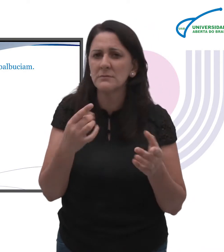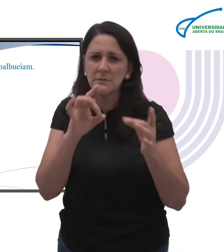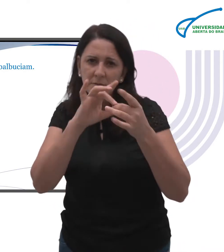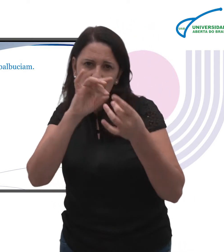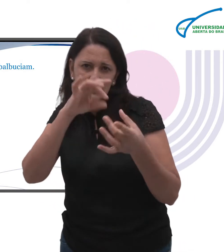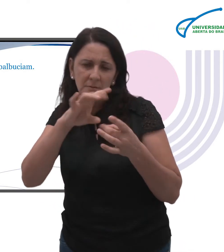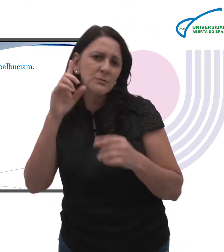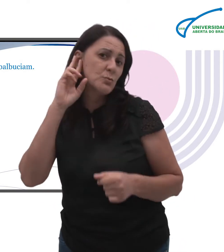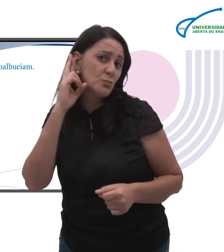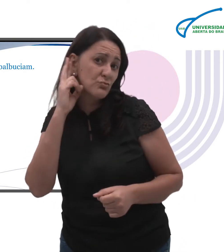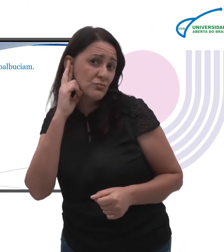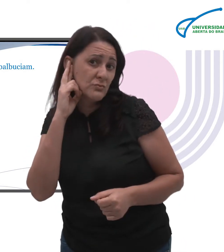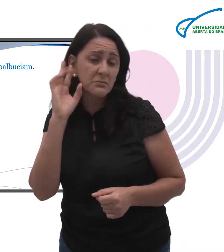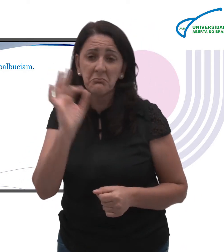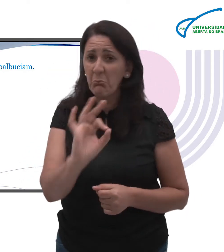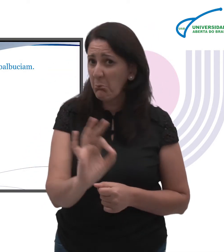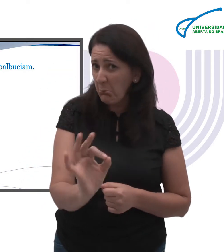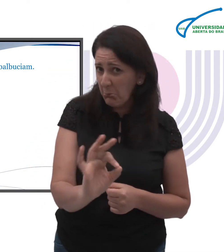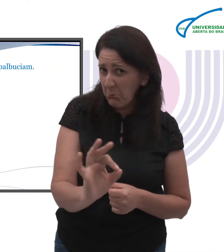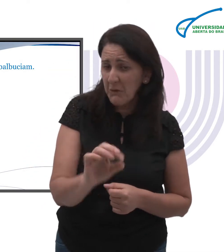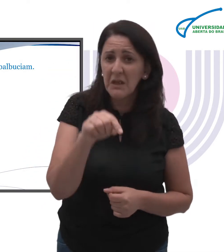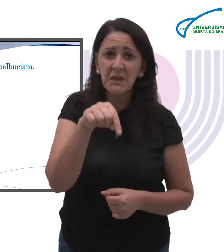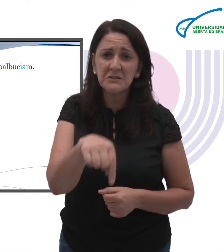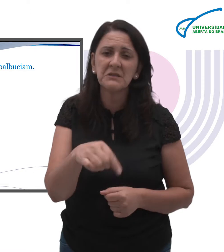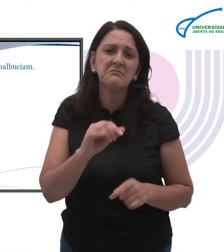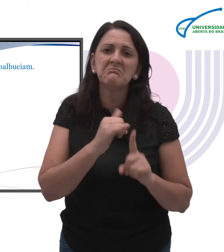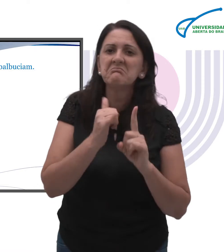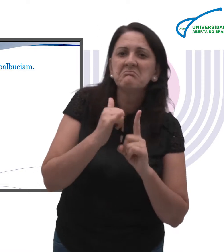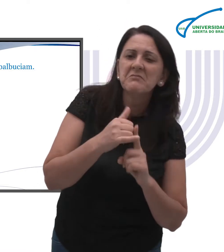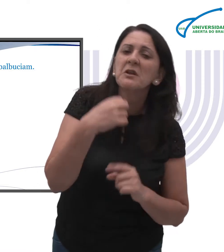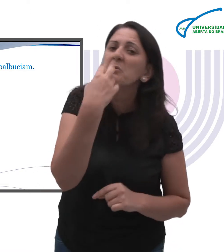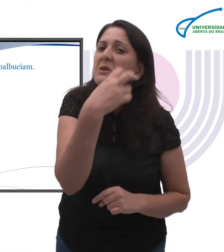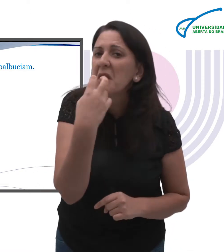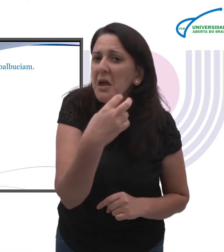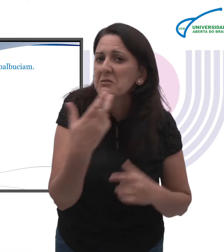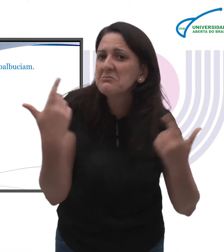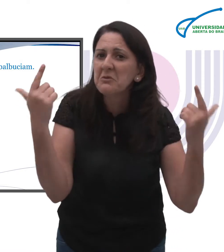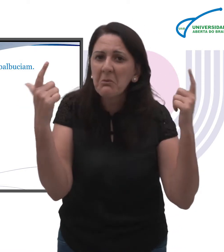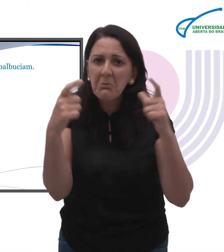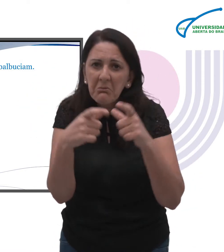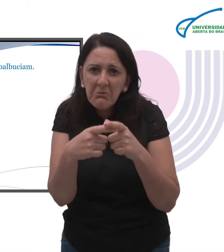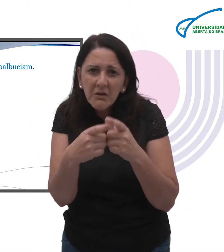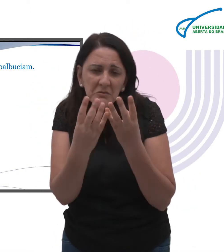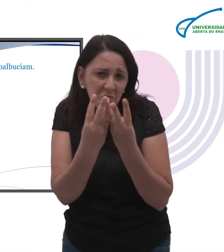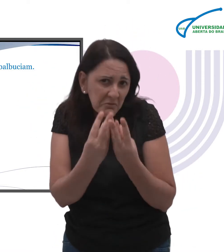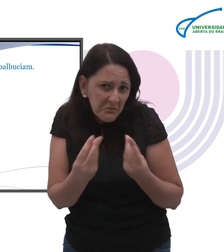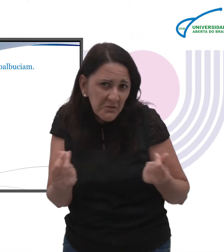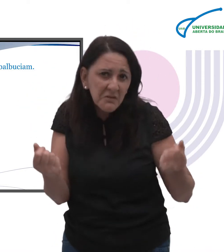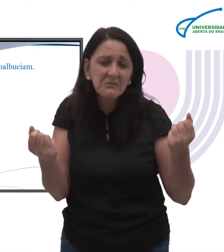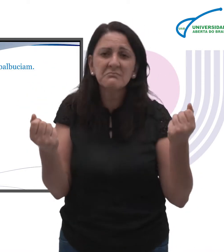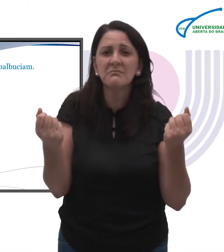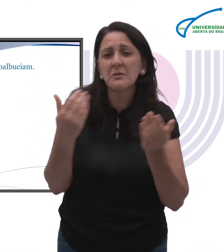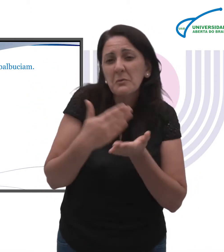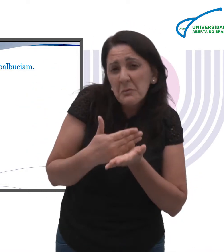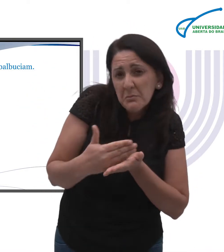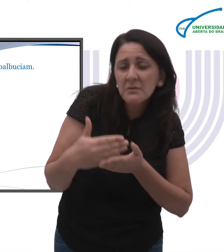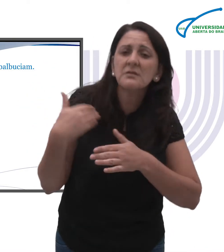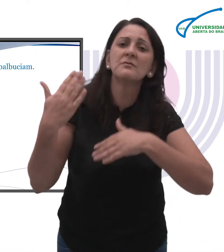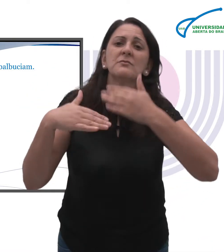Porém, como ela não tem o feedback auditivo, esse balbucio oral vai diminuindo e o